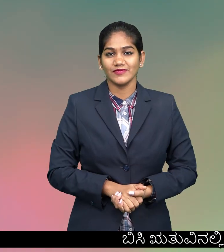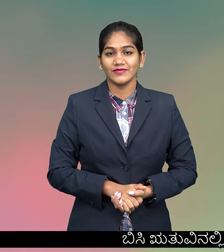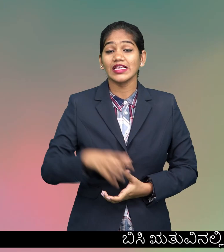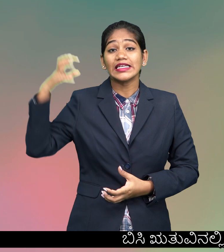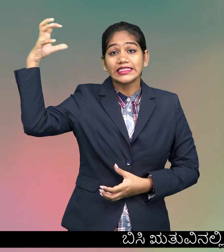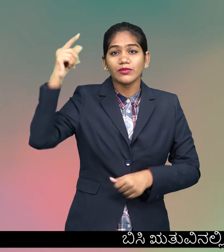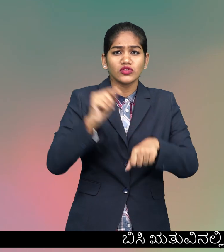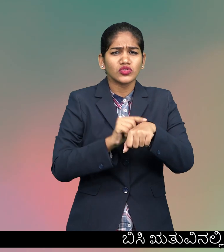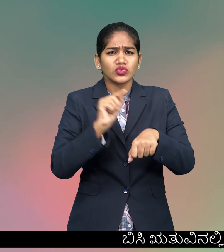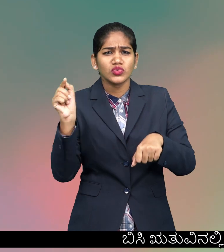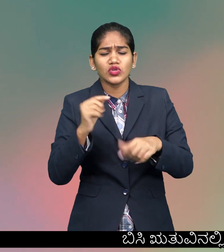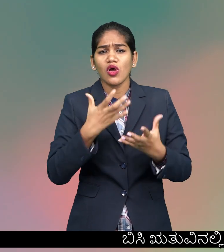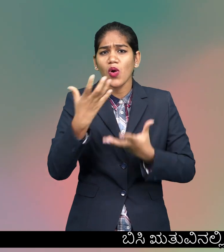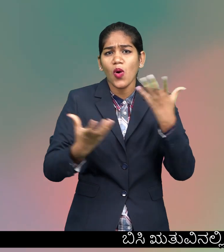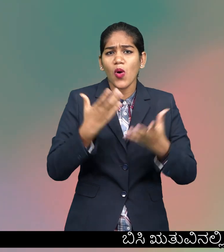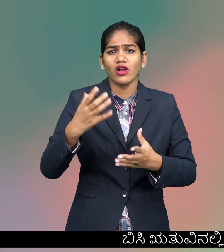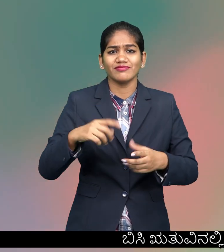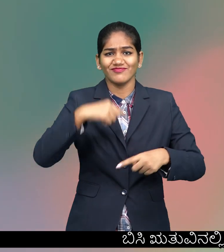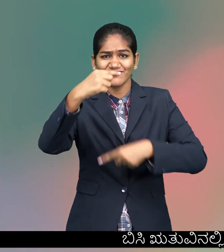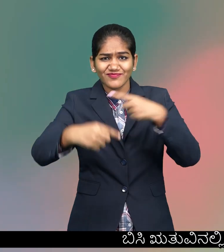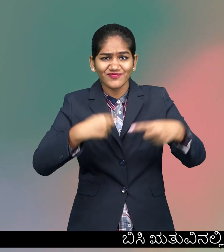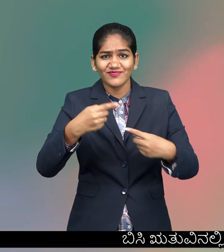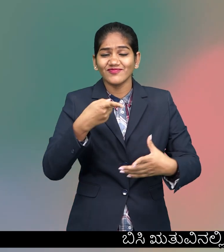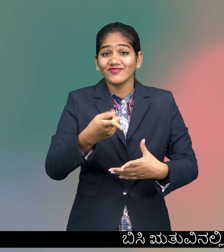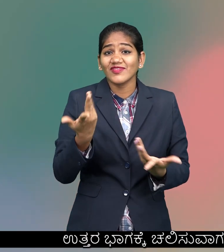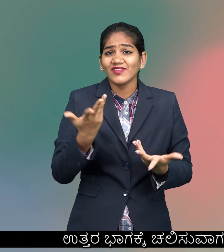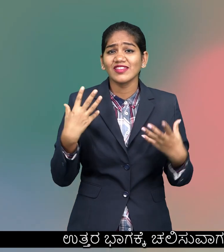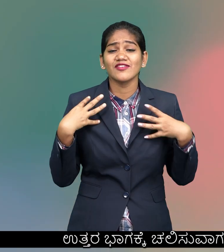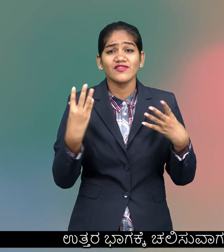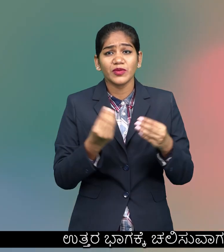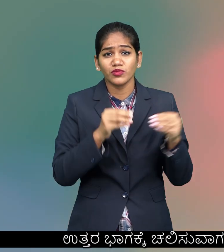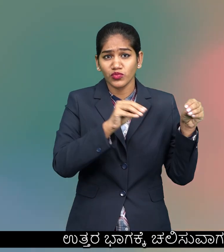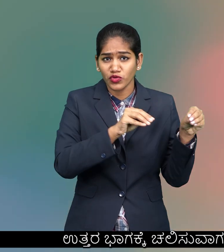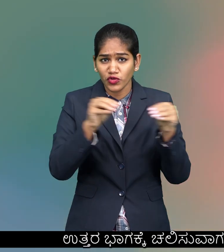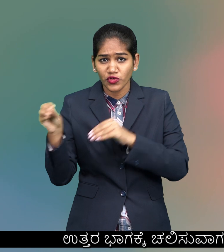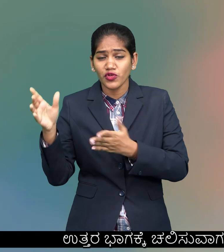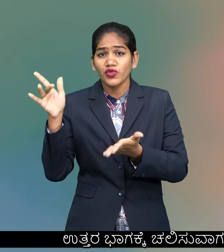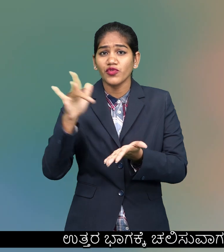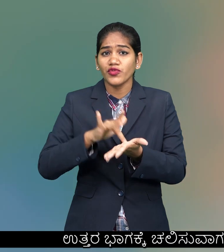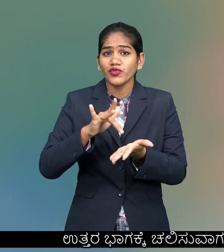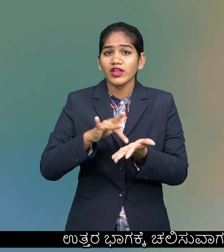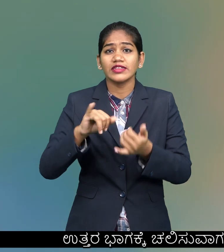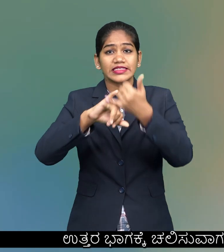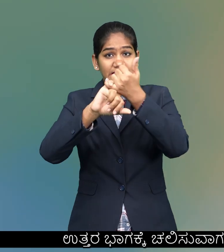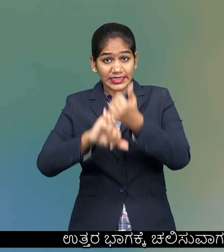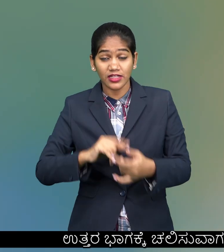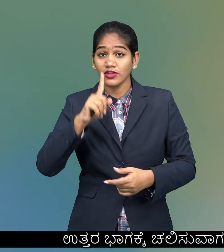ಬೇಸಿಗೆ ಬಿಸಿ ಋತುವಿನಲ್ಲಿ ನಾವು ದೇಶದ ದಕ್ಷಿಣದಿಂದ ಉತ್ತರ ಭಾಗಕ್ಕೆ ಚಲಿಸುವಾಗ ಸರಾಸರಿ ತಾಪಮಾನವು